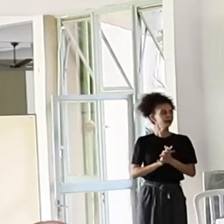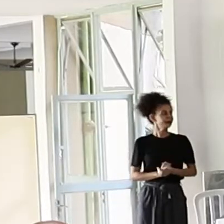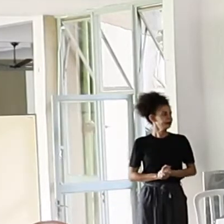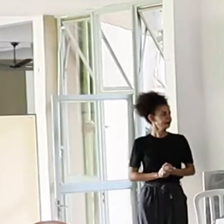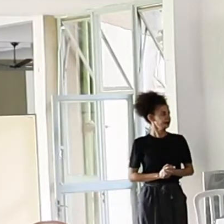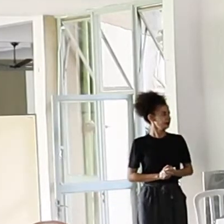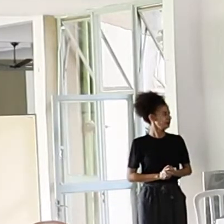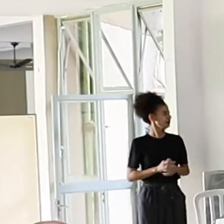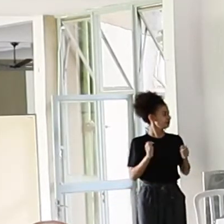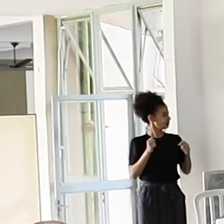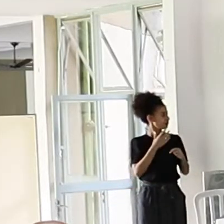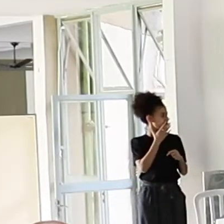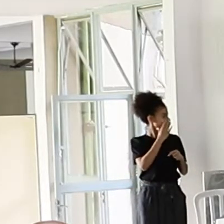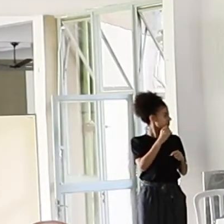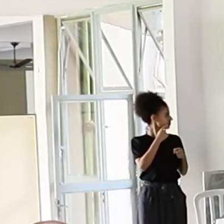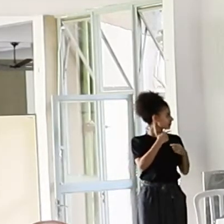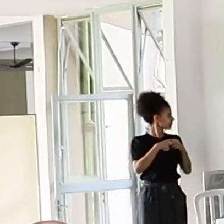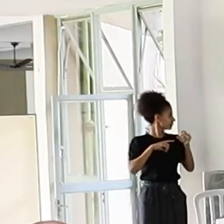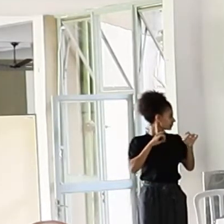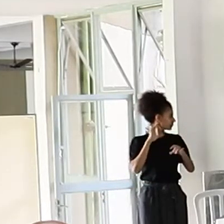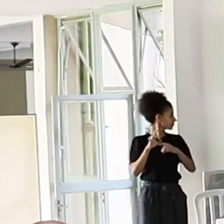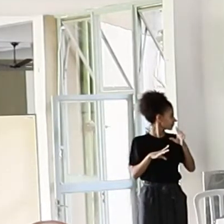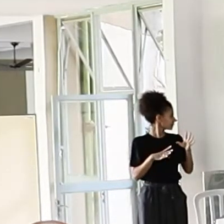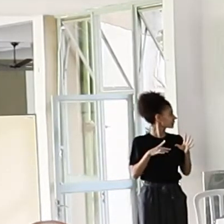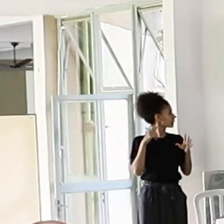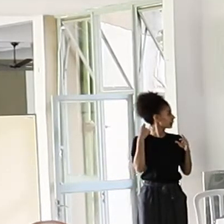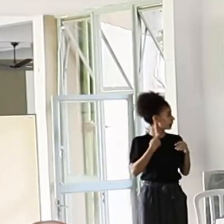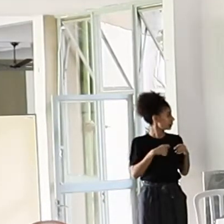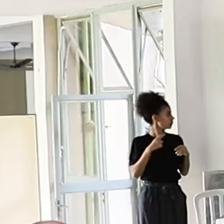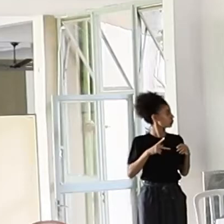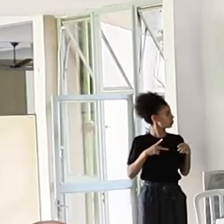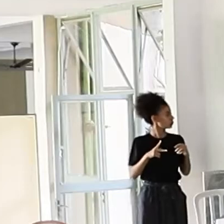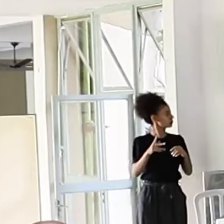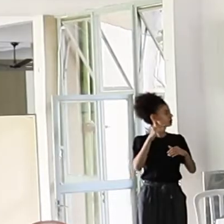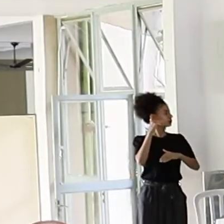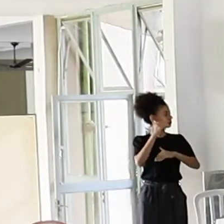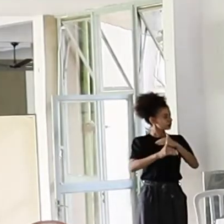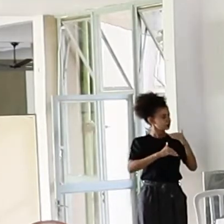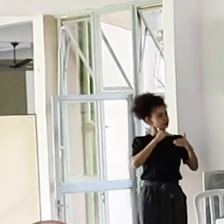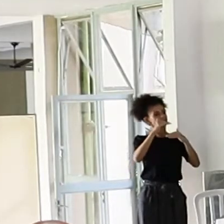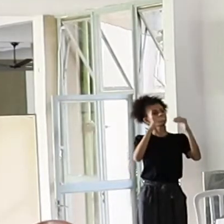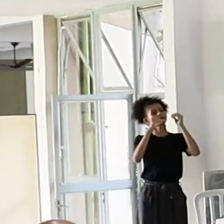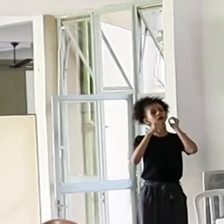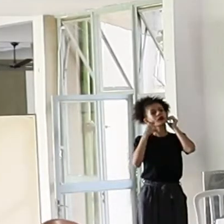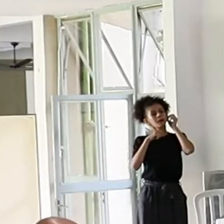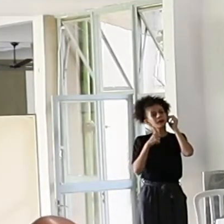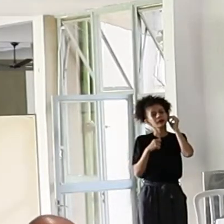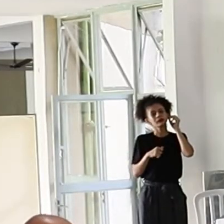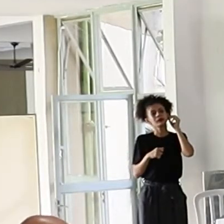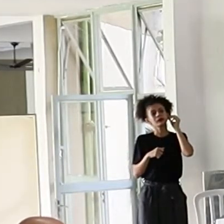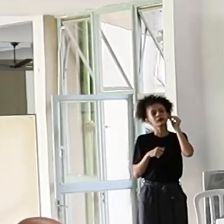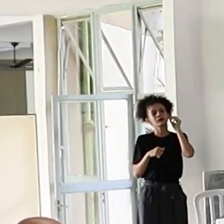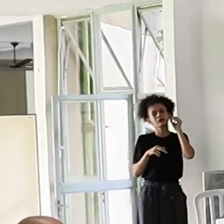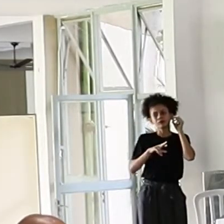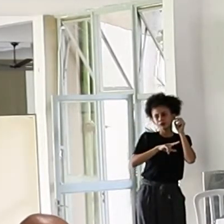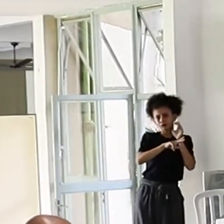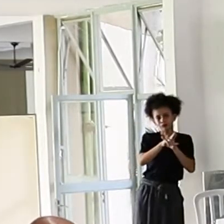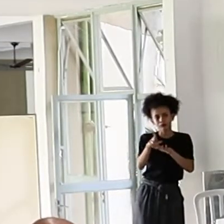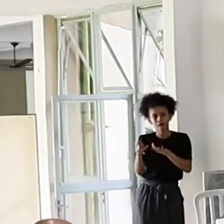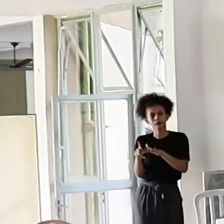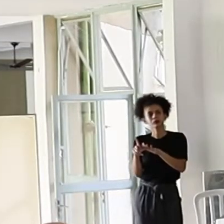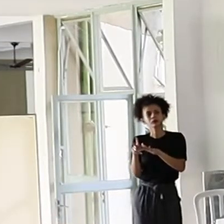e isso faz guardar uma cidade especial ela precisa continuar Progressista ela precisa continuar